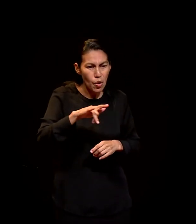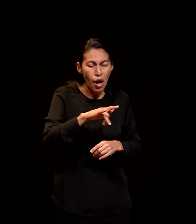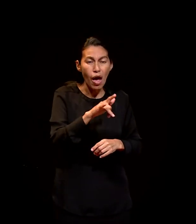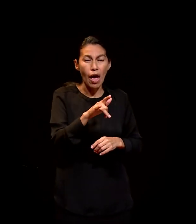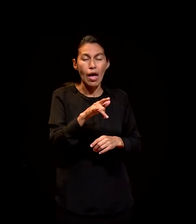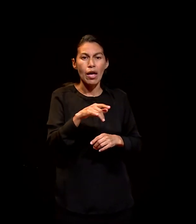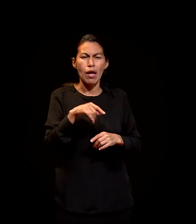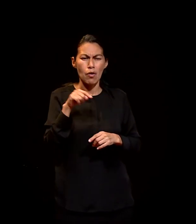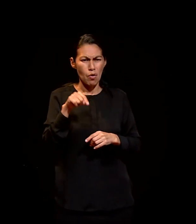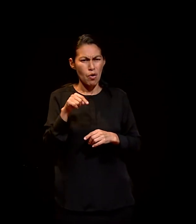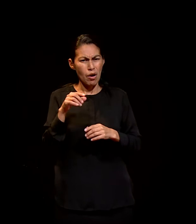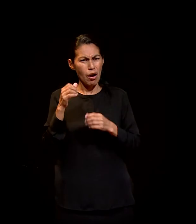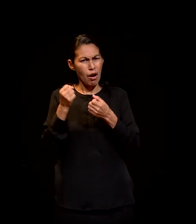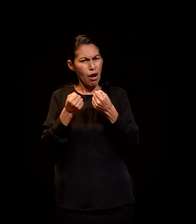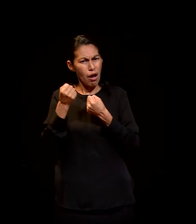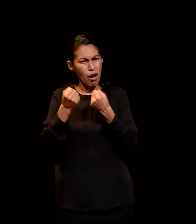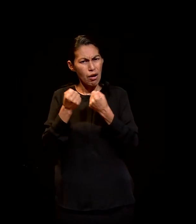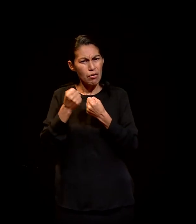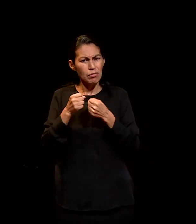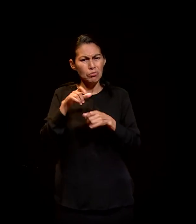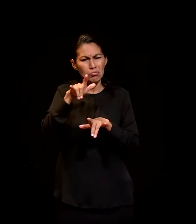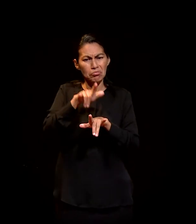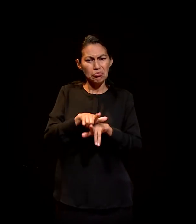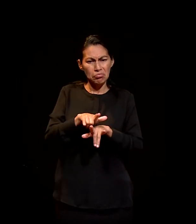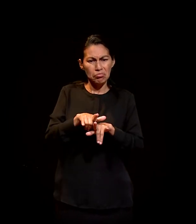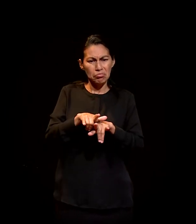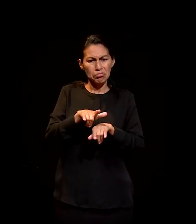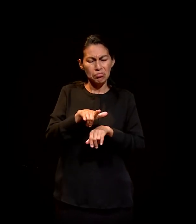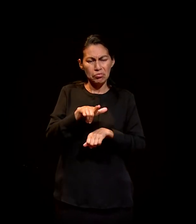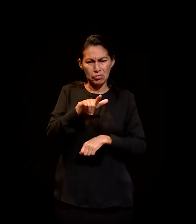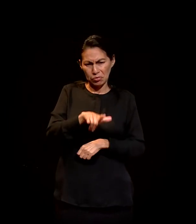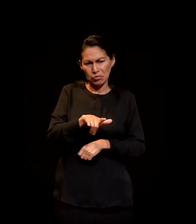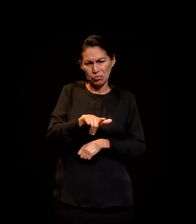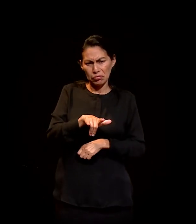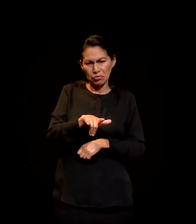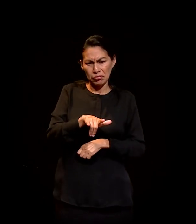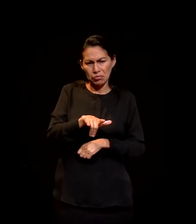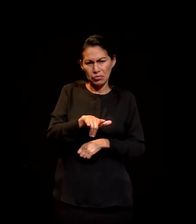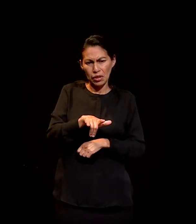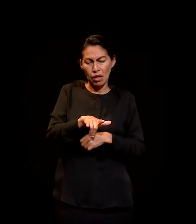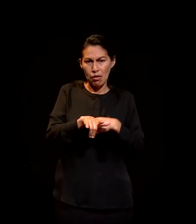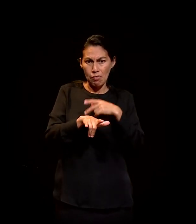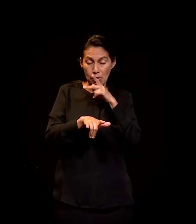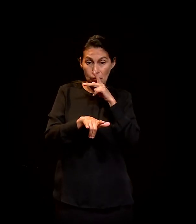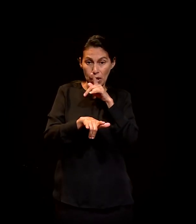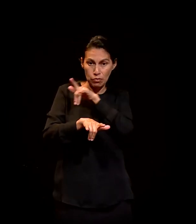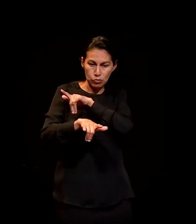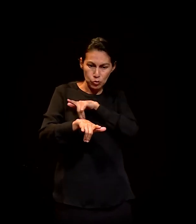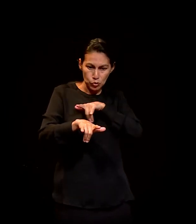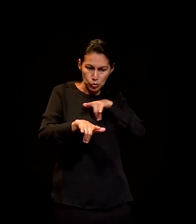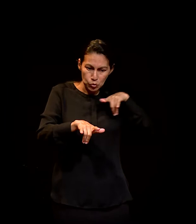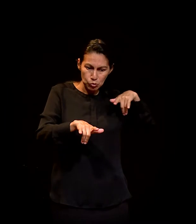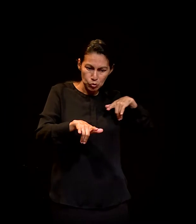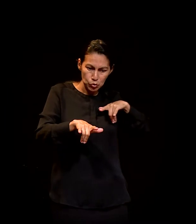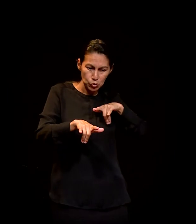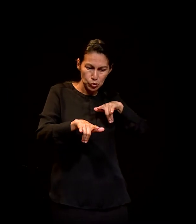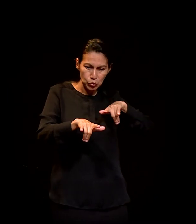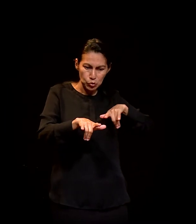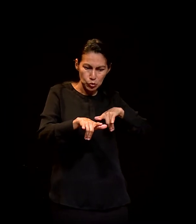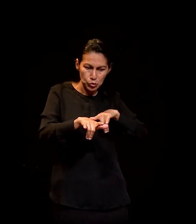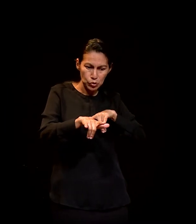justo ahí había un carro estacionado y estaba saliendo pues mi papá se va acercando en el carro